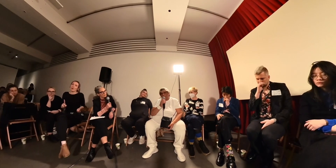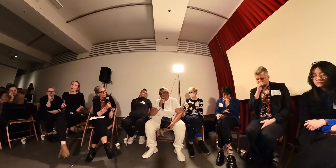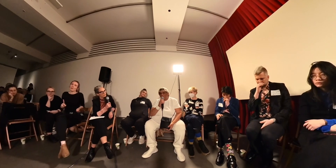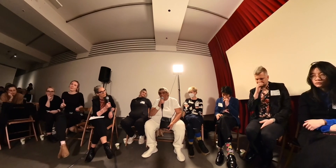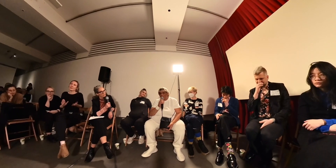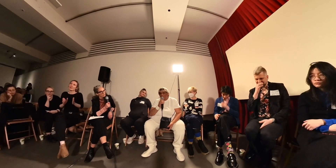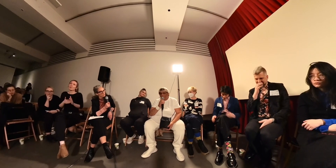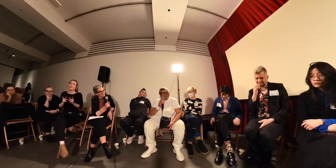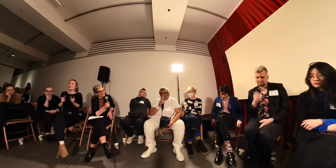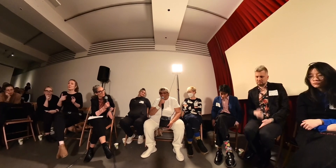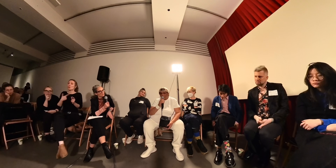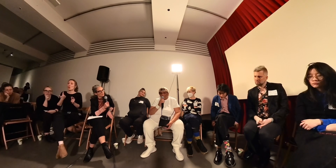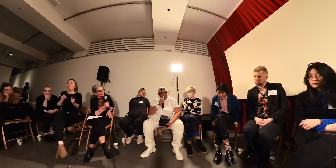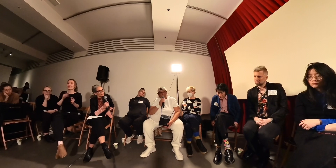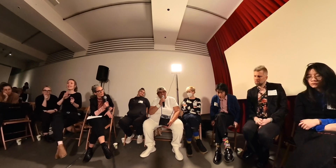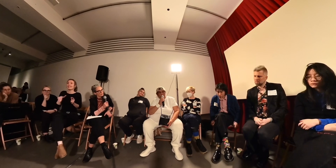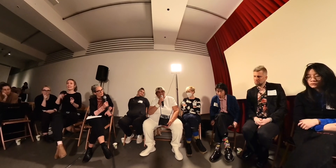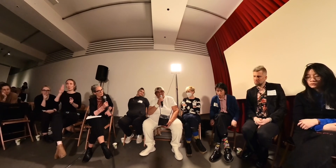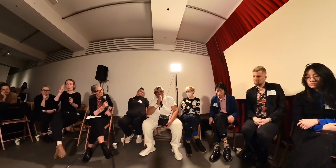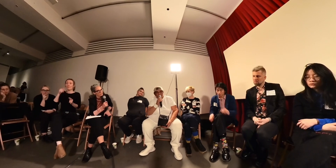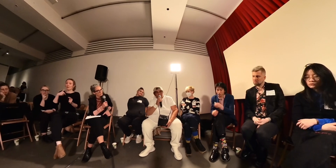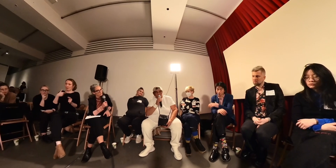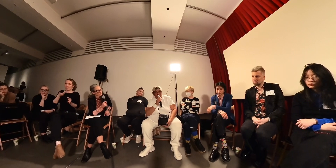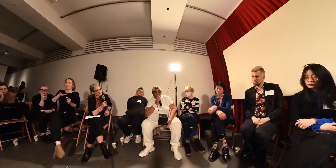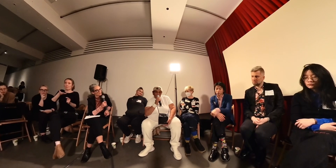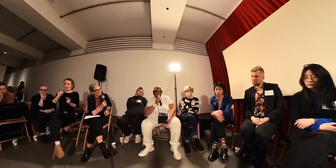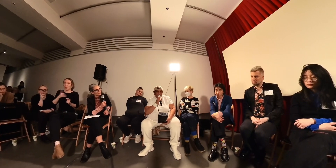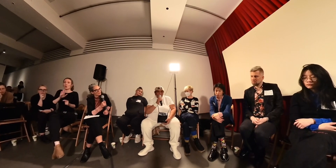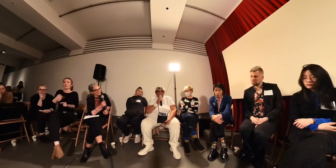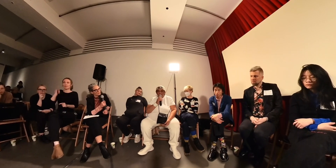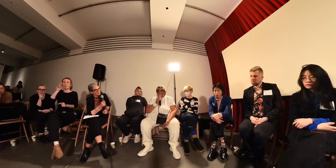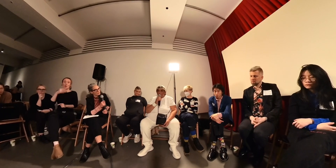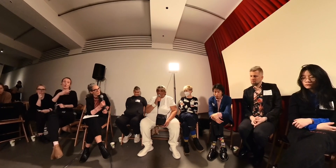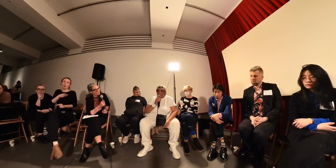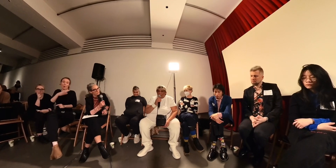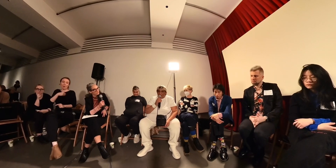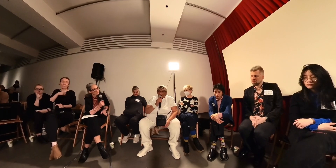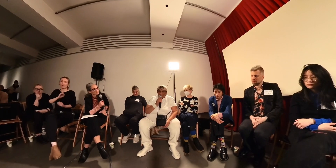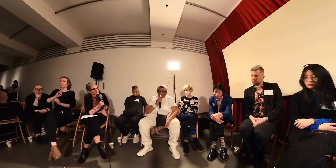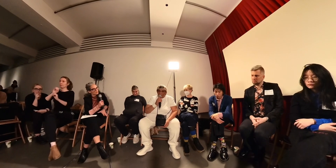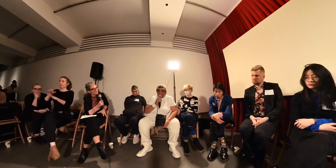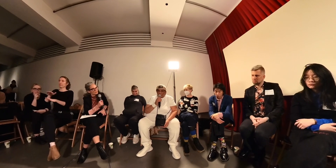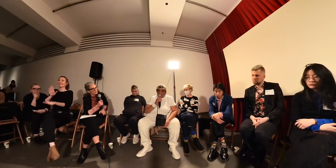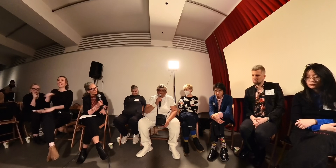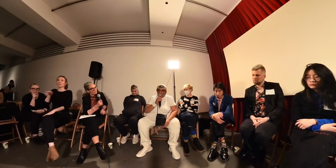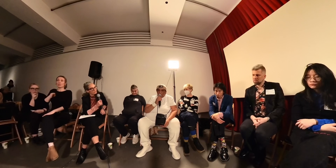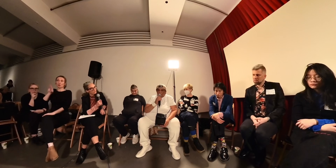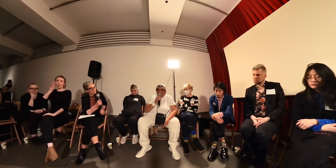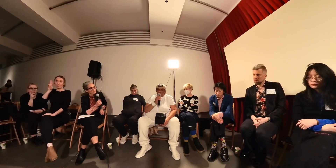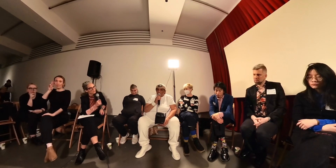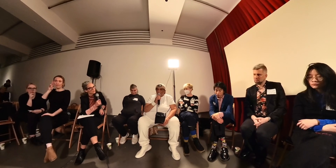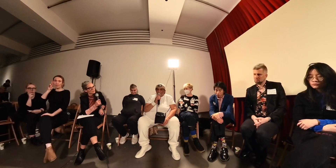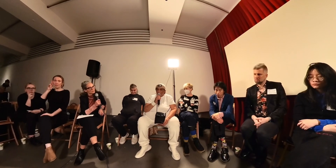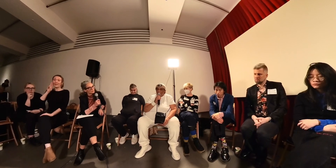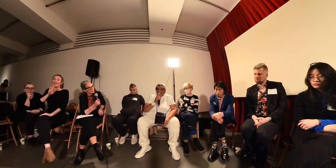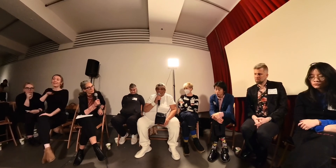vy jste z dětského domova, což já jsem byla, už jako kojenec. A když jsem z toho dětského